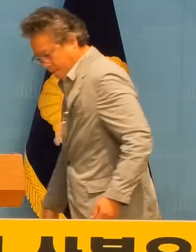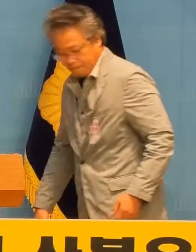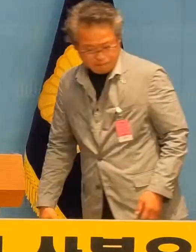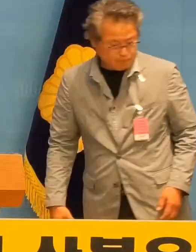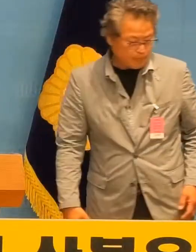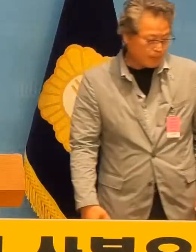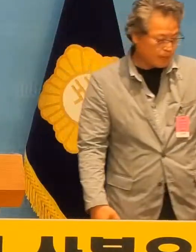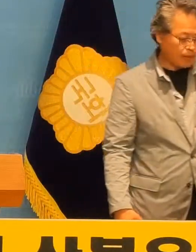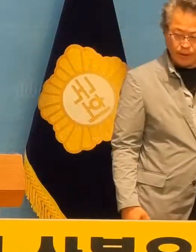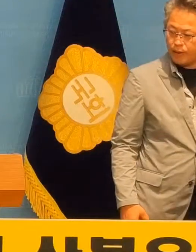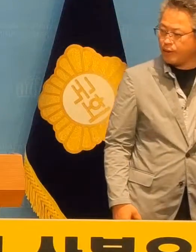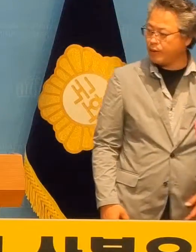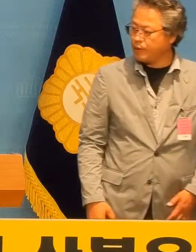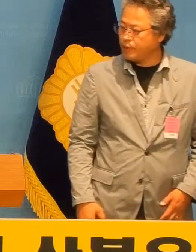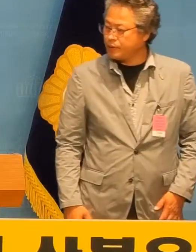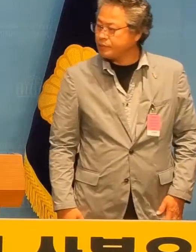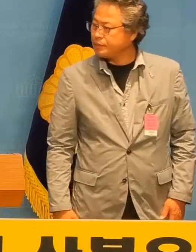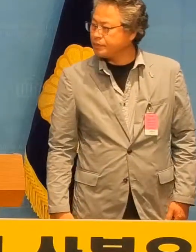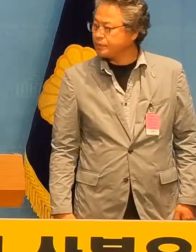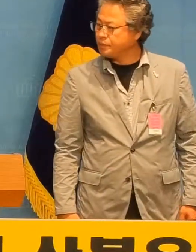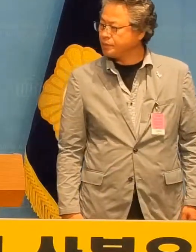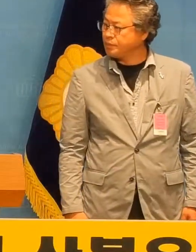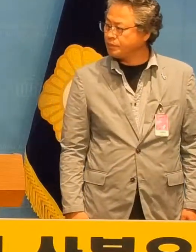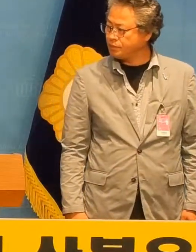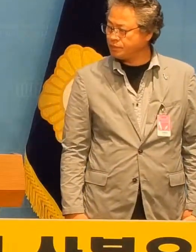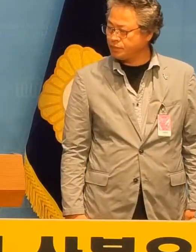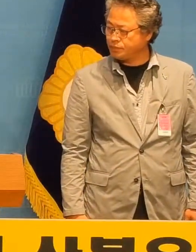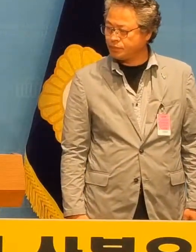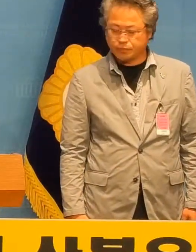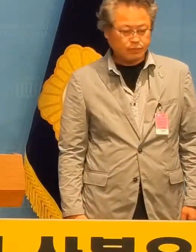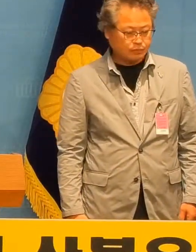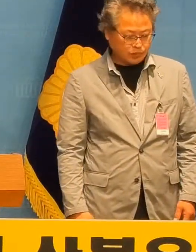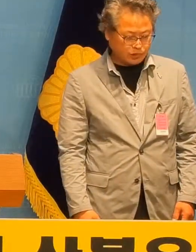혹시 더 발언하실 분은 안 계신 거죠?